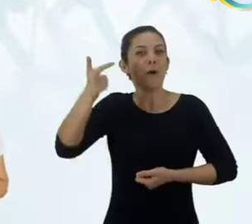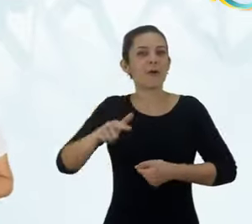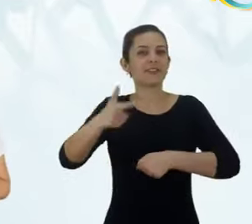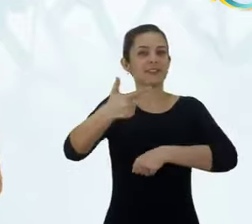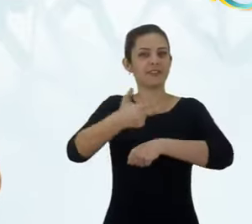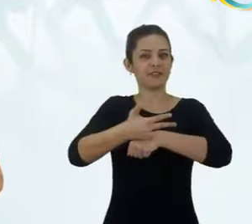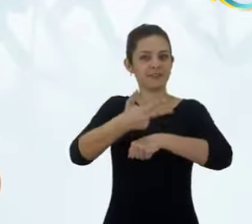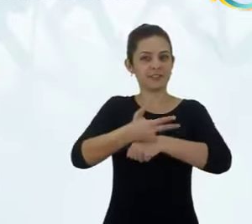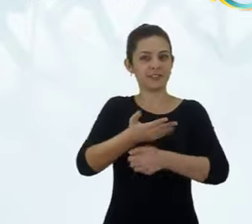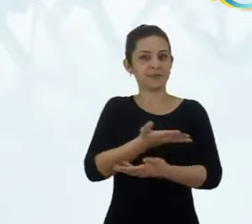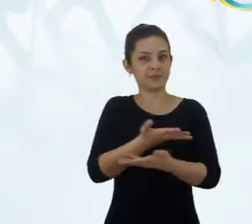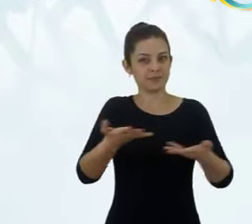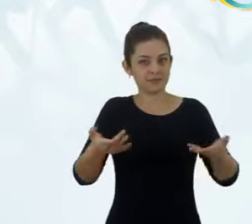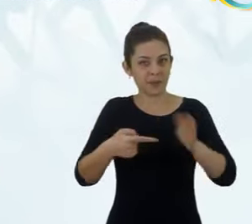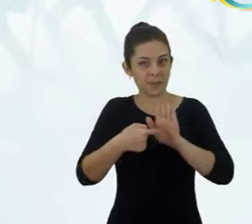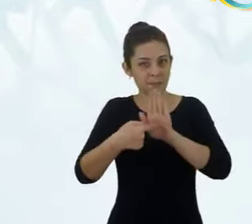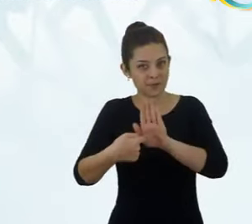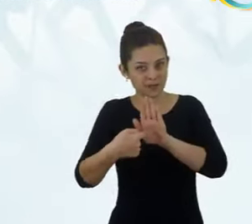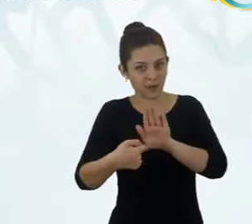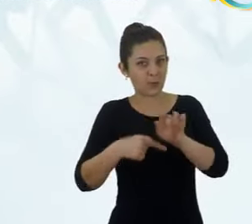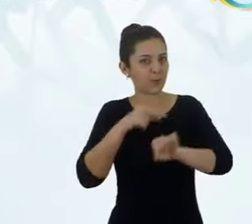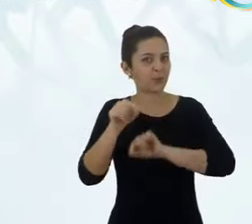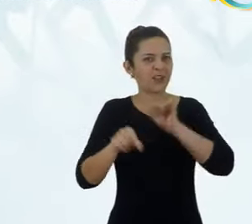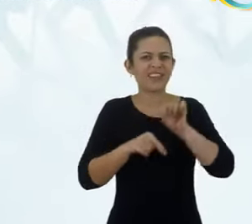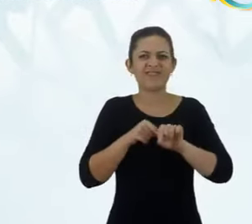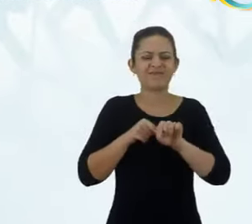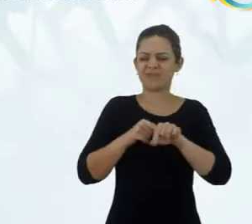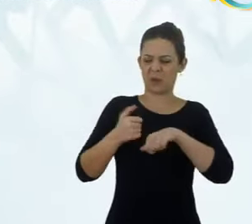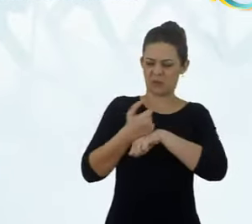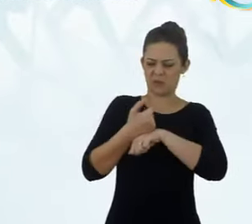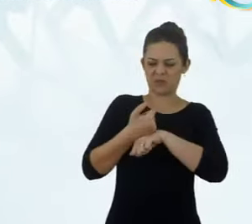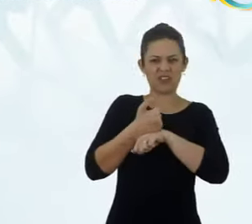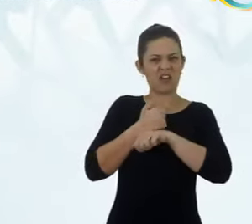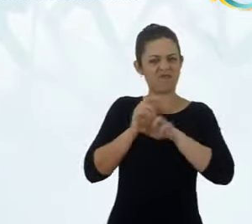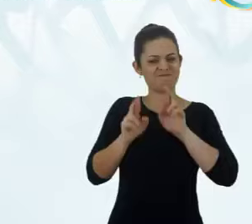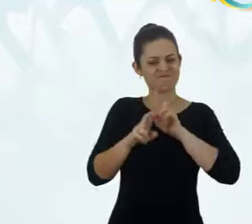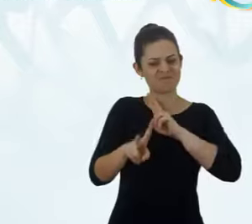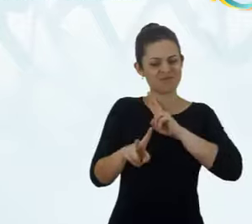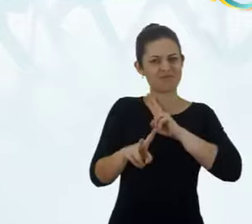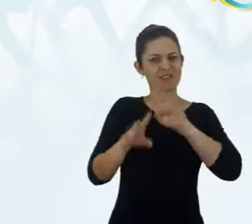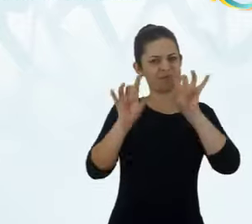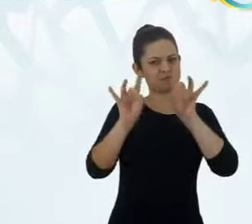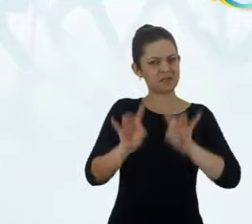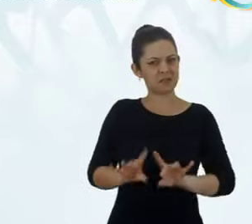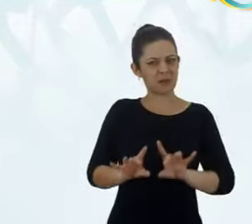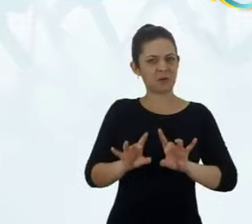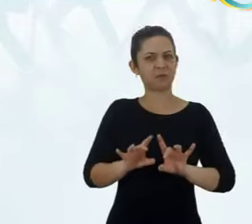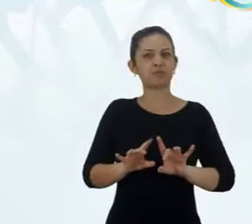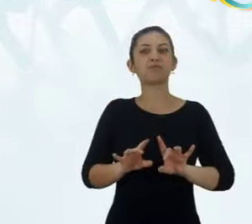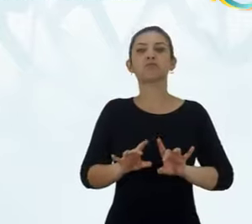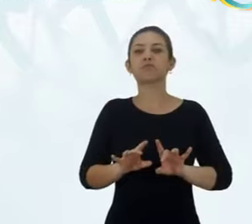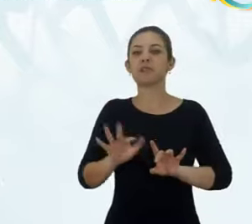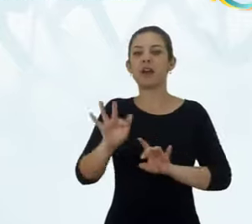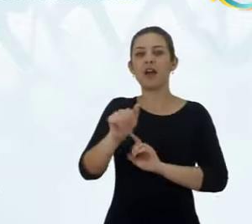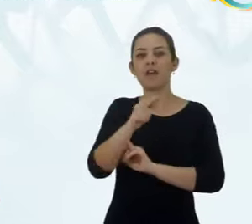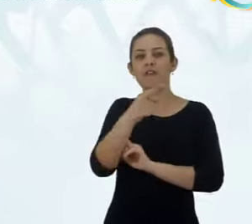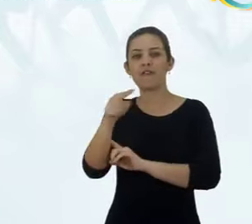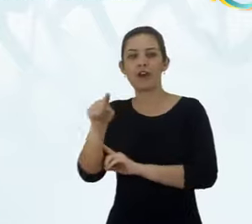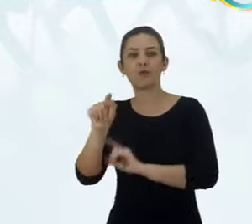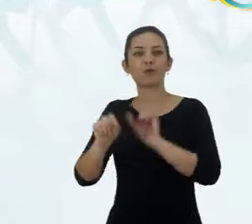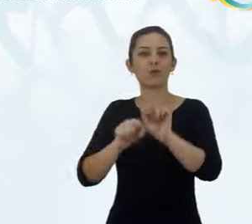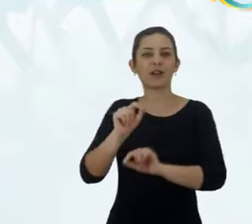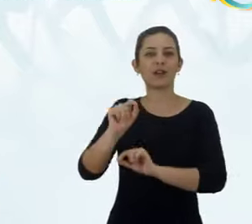passar mais um vídeo para vocês, onde fala do que é ser esse profissional diferenciado. Eu sou muito fã do